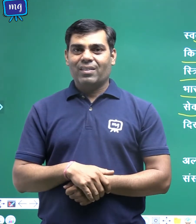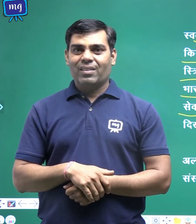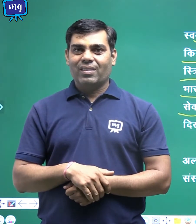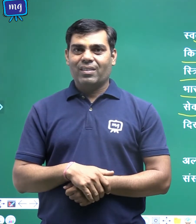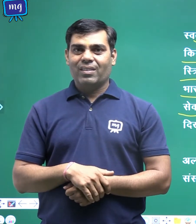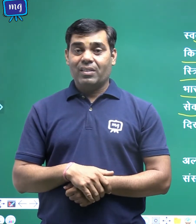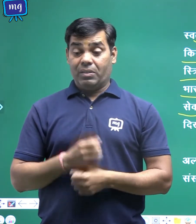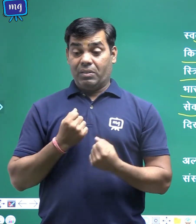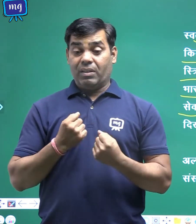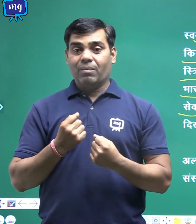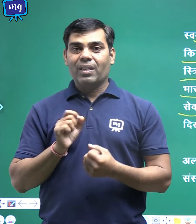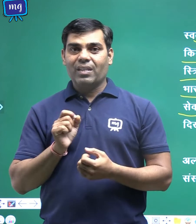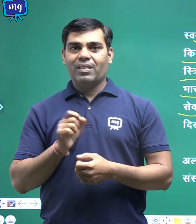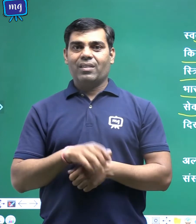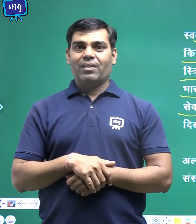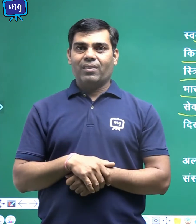निष्ठा,